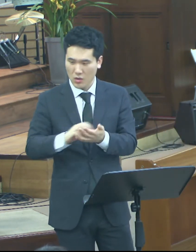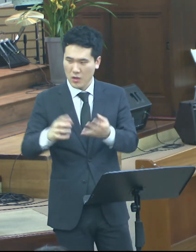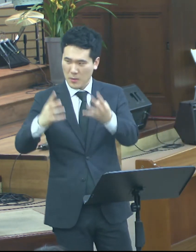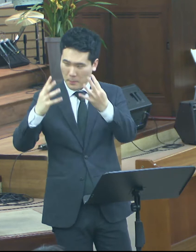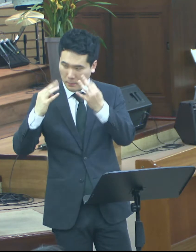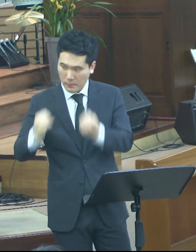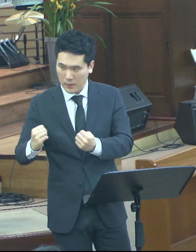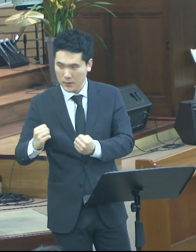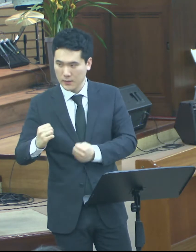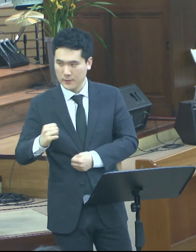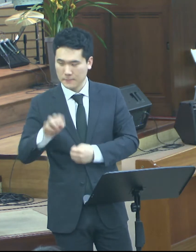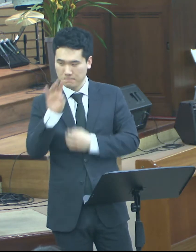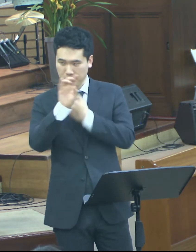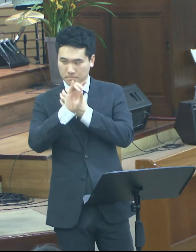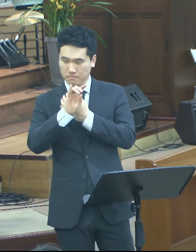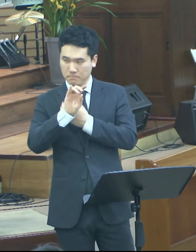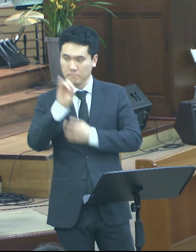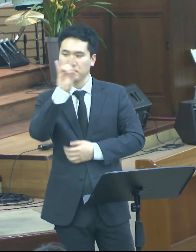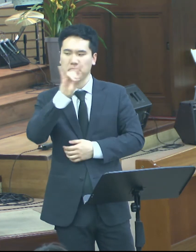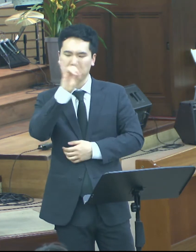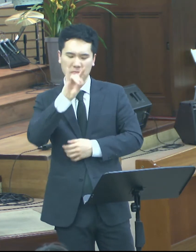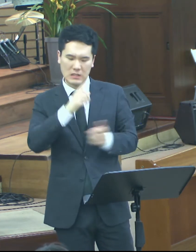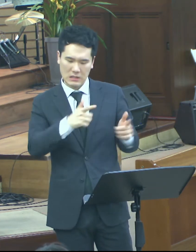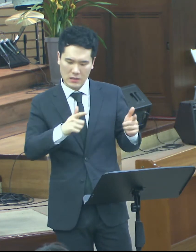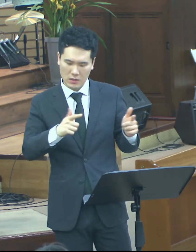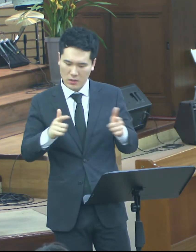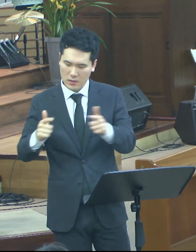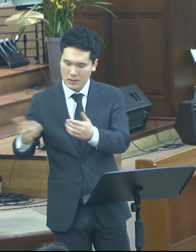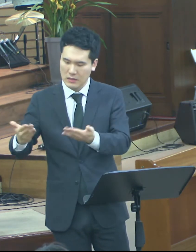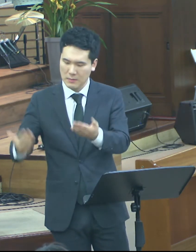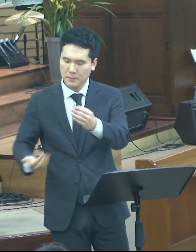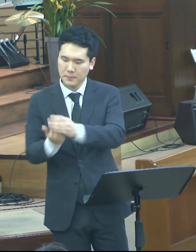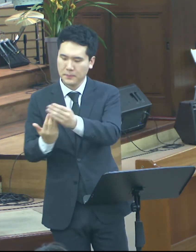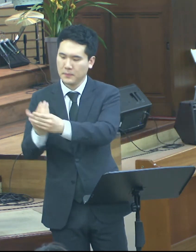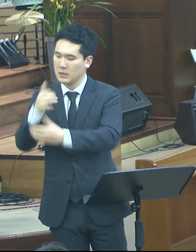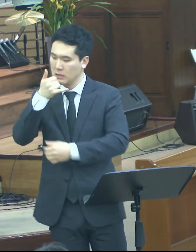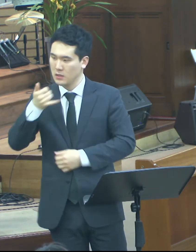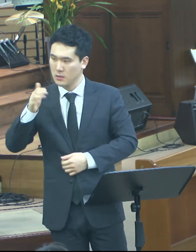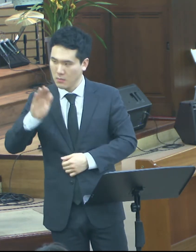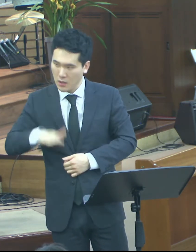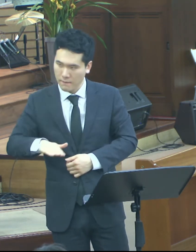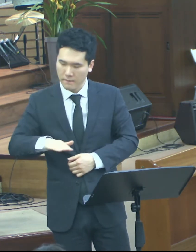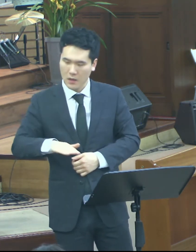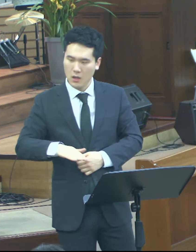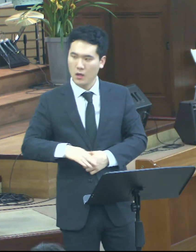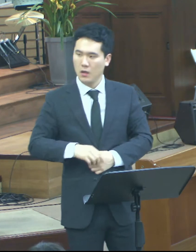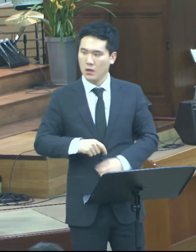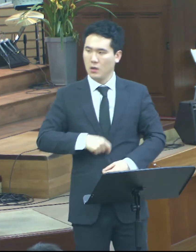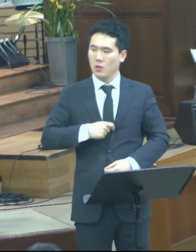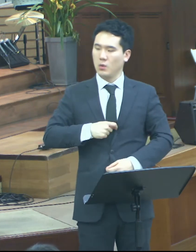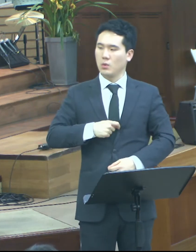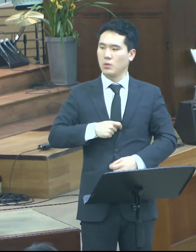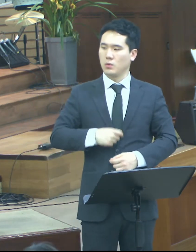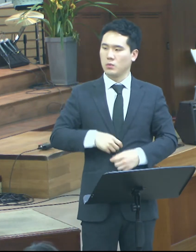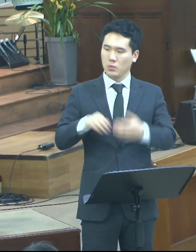발생하고 있지만 정의는 잠자고 있다. 들어보지 못한 위선과 허식으로 모든 포악과 악독을 행하는 자들에